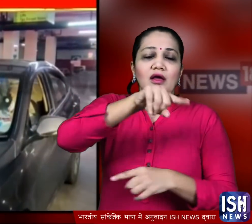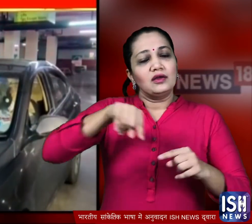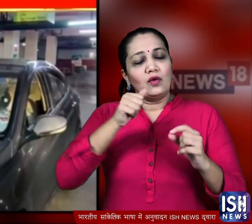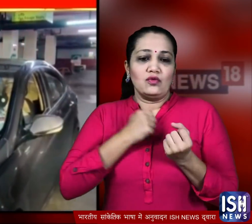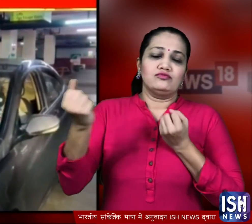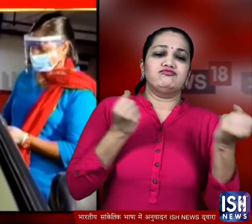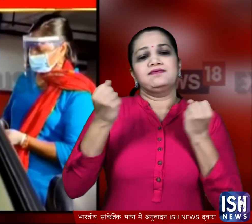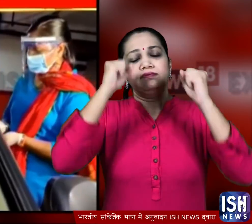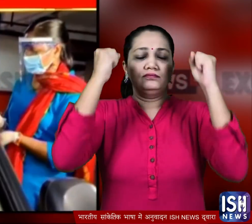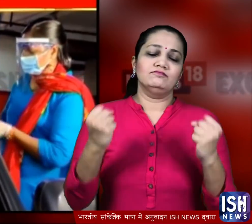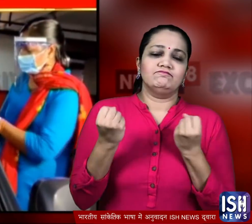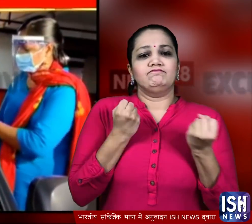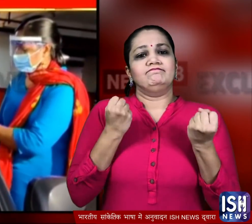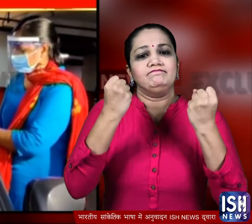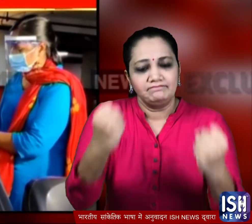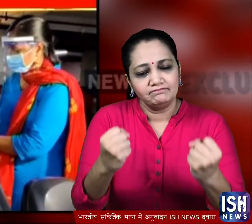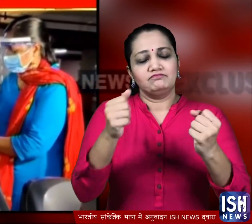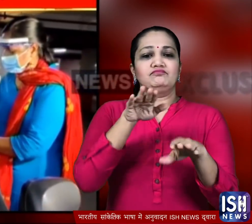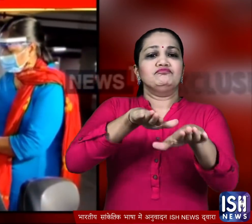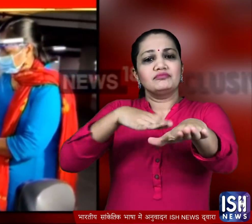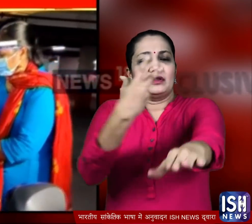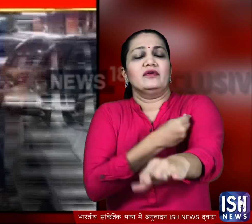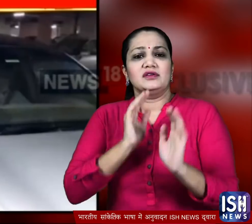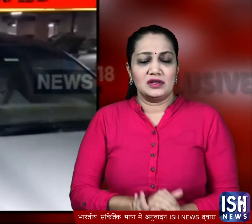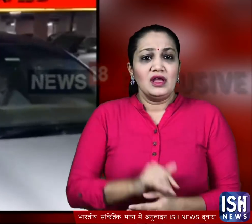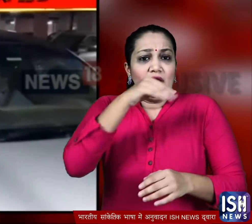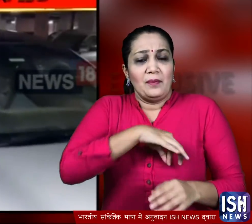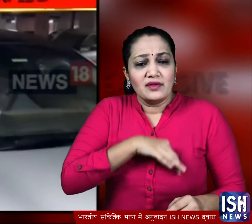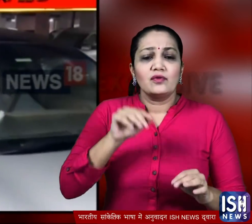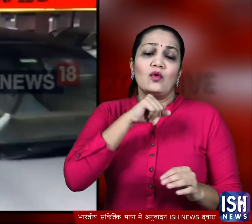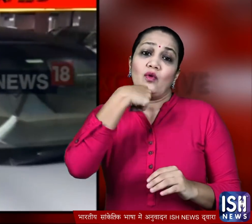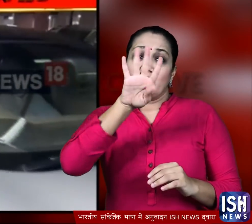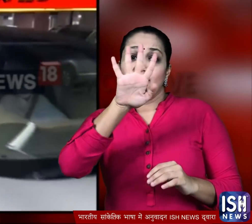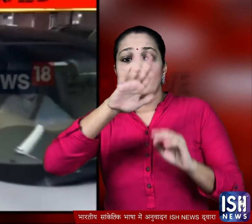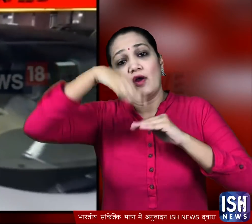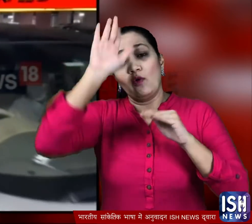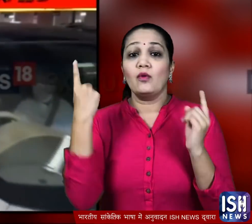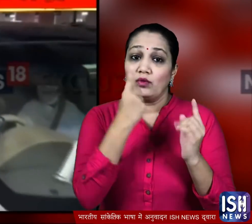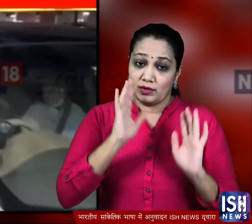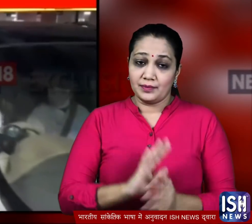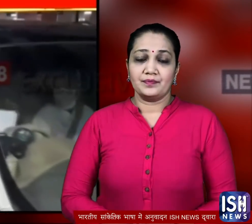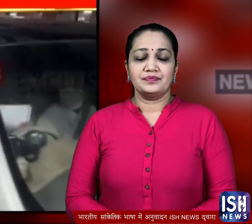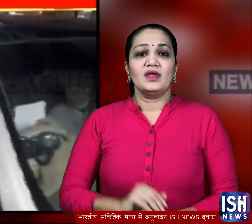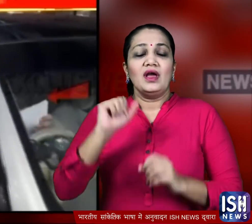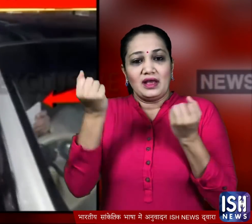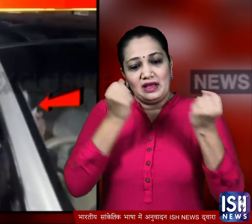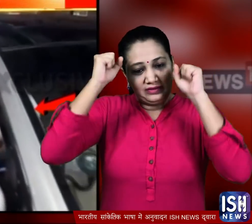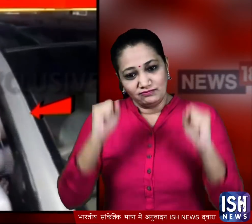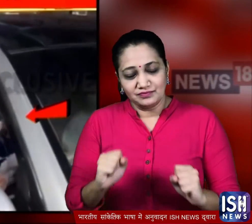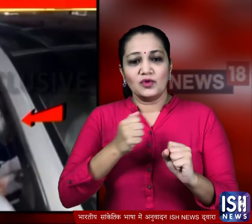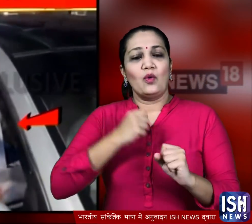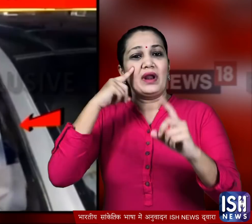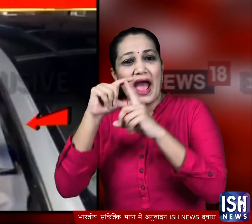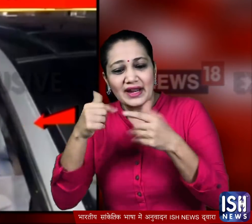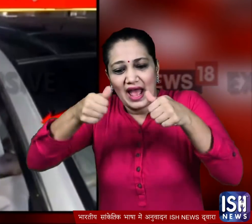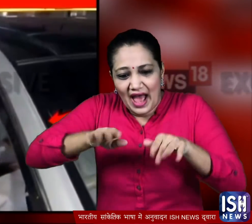वैक्सीनेशन अभियान शुरू हुआ है, वो अपनी गाड़ियों में बैठकर टीका लगवाने पहुंच गए। फिलहाल इस अभियान का फायदा केवल 45 साल से ऊपर के लोगों को ही मिला, जिन्होंने